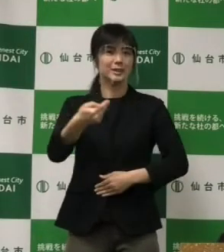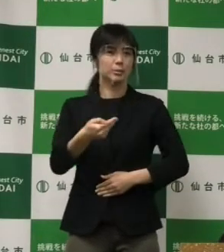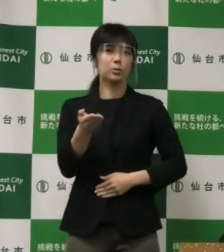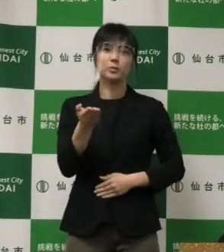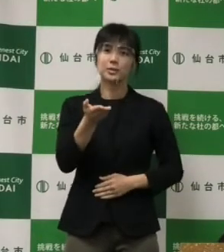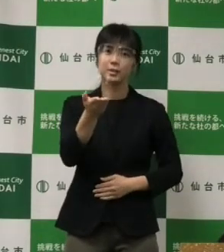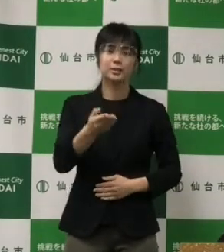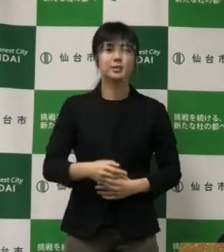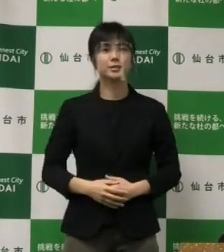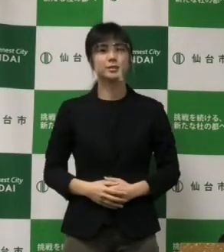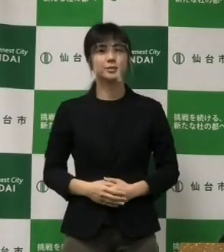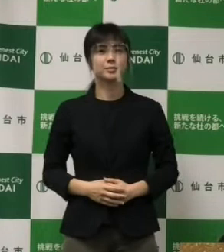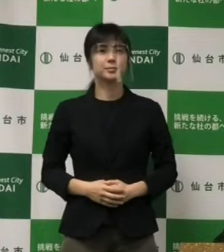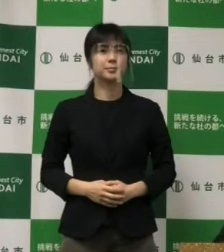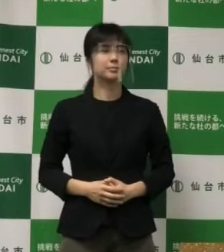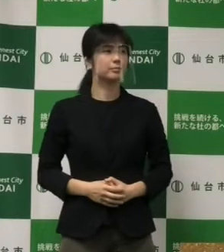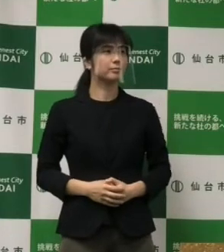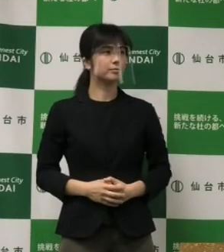か。どうぞ。